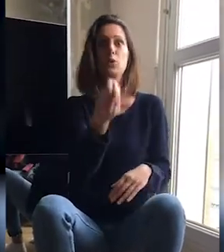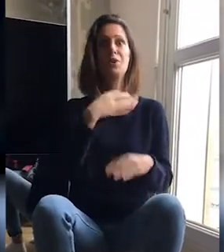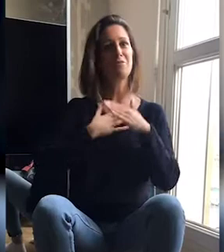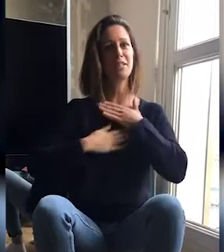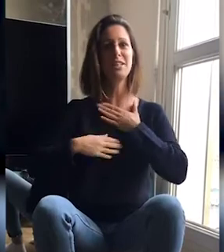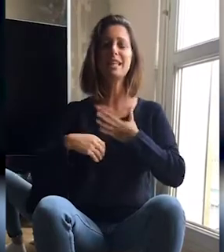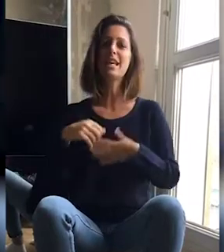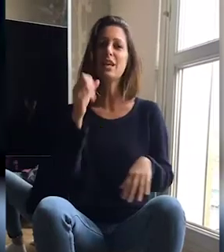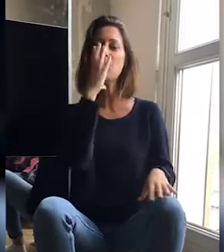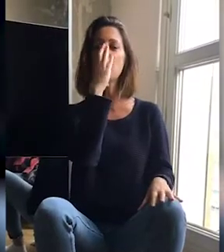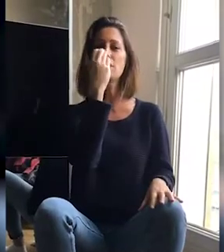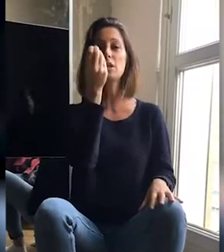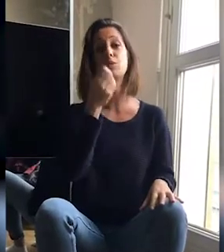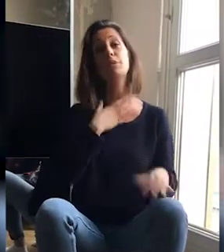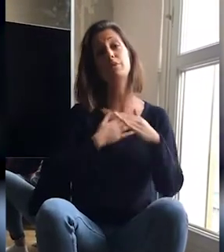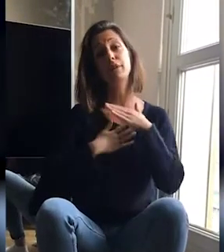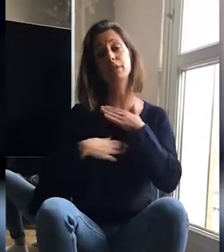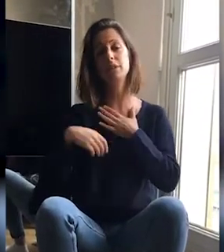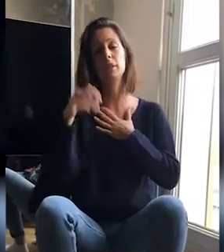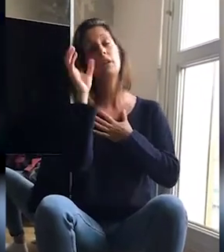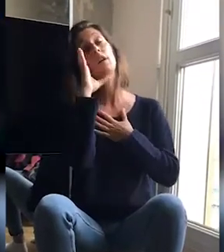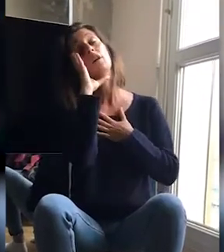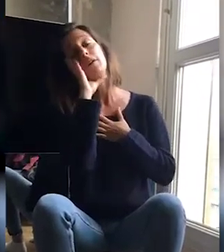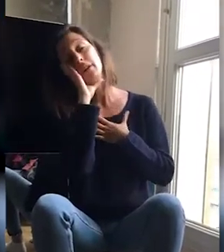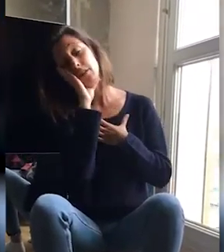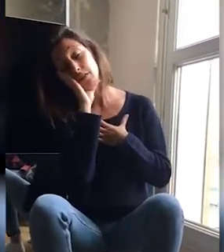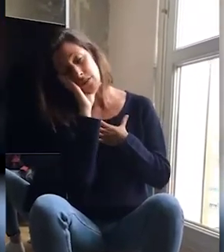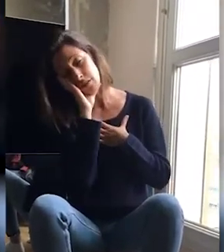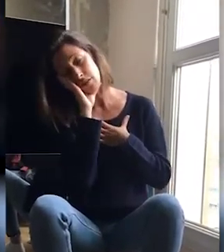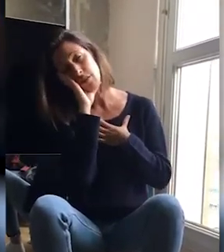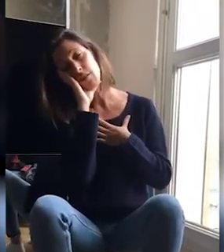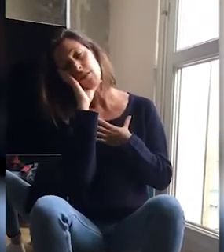est fatigué. Petit loup est fatigué et il dort.